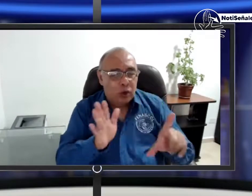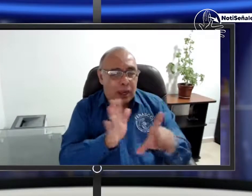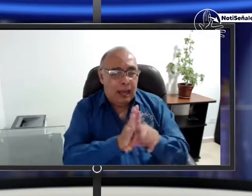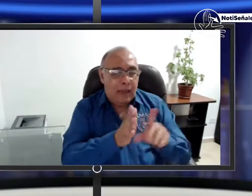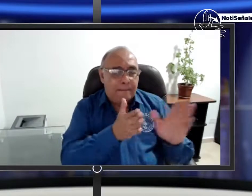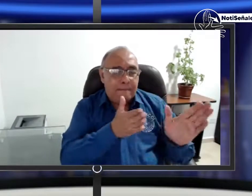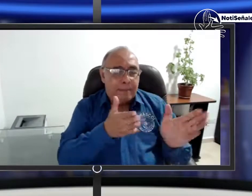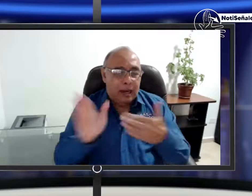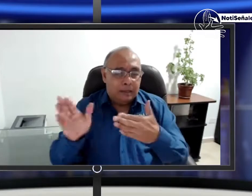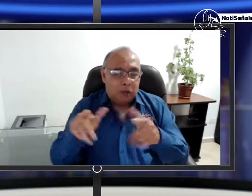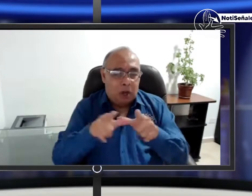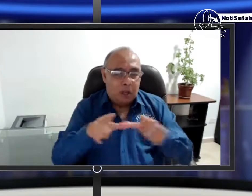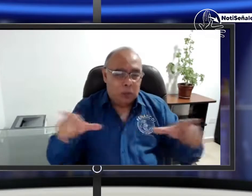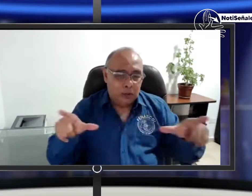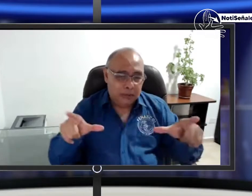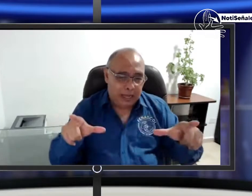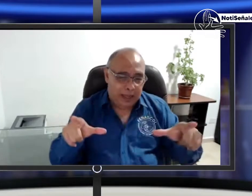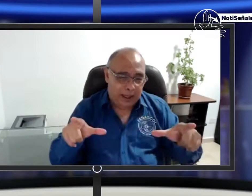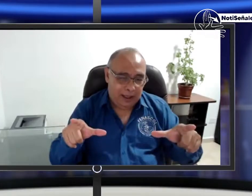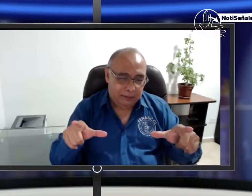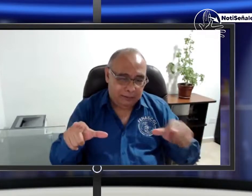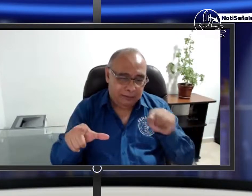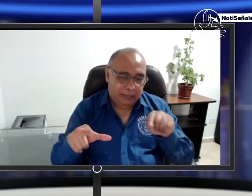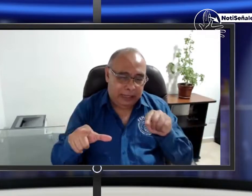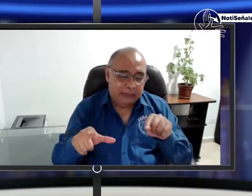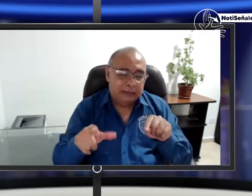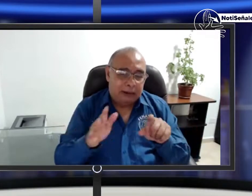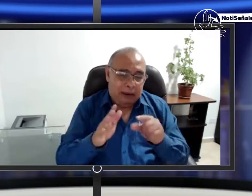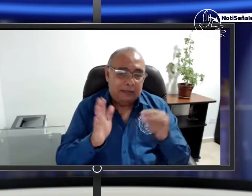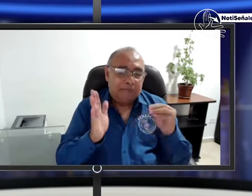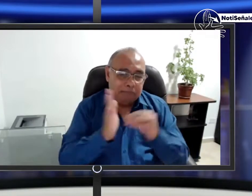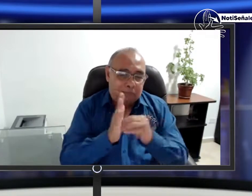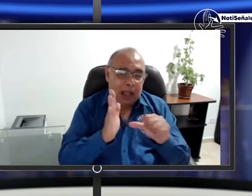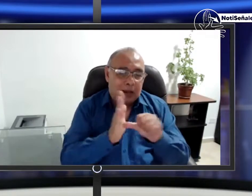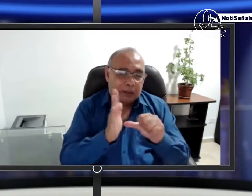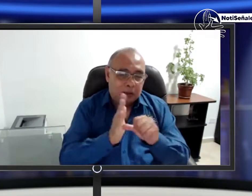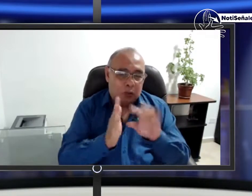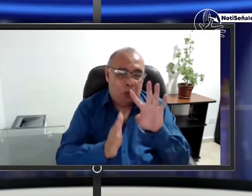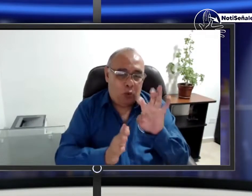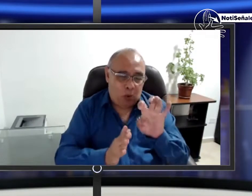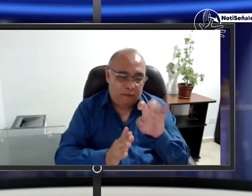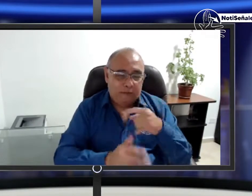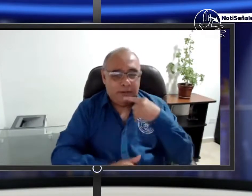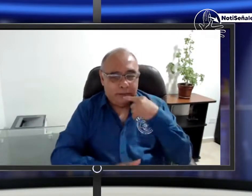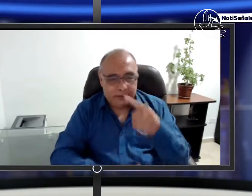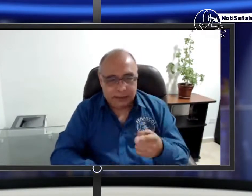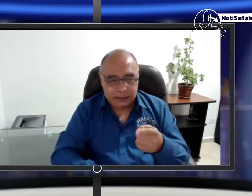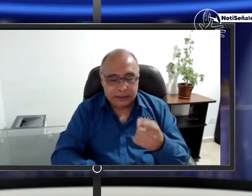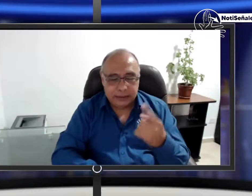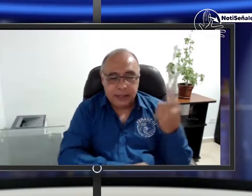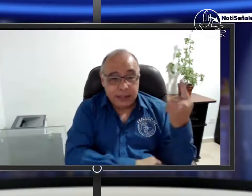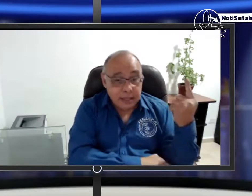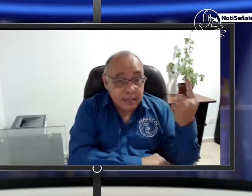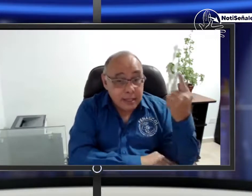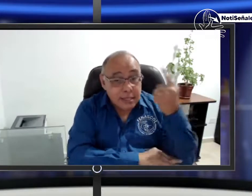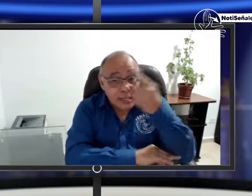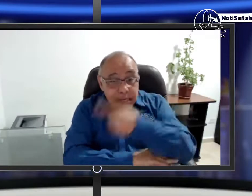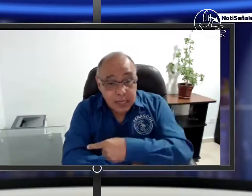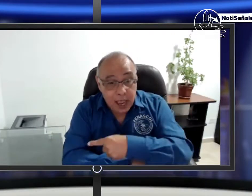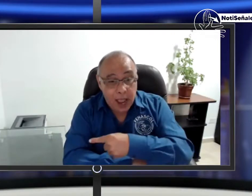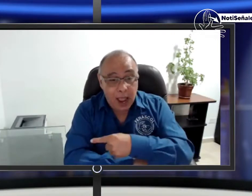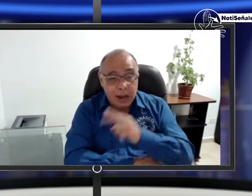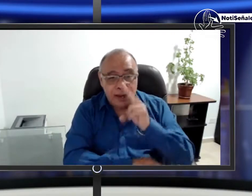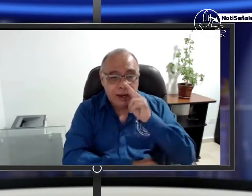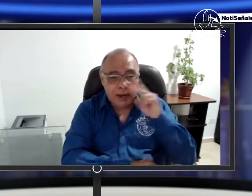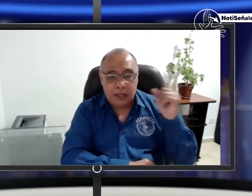esta ley tiene como objeto el tema de la planeación lingüística y en su artículo 9 se